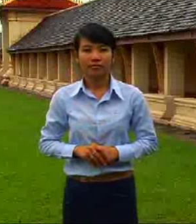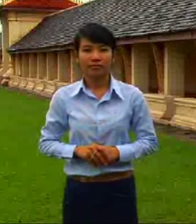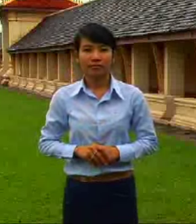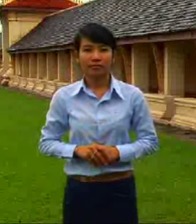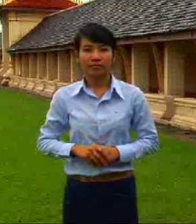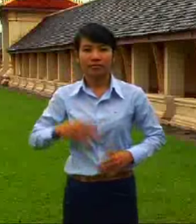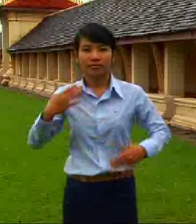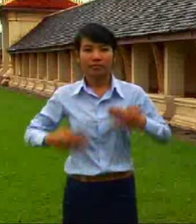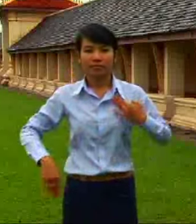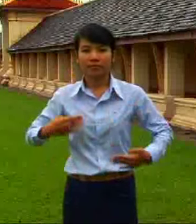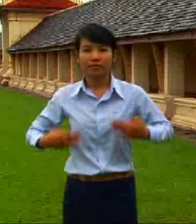บุญบั้งไฟ